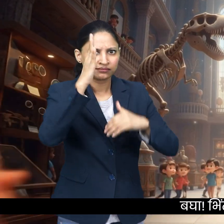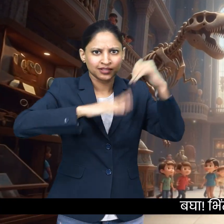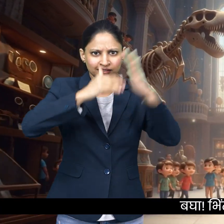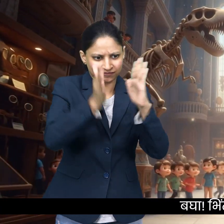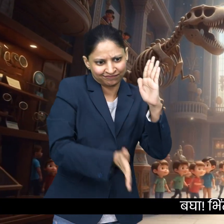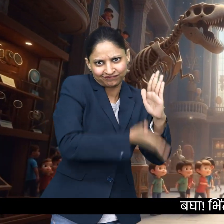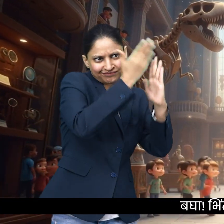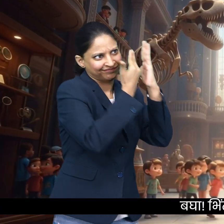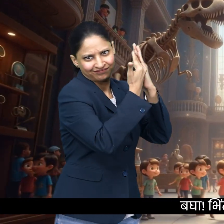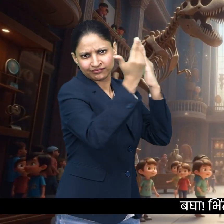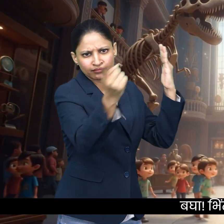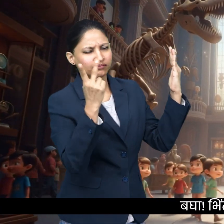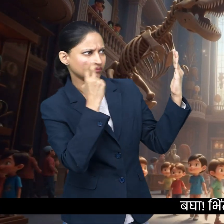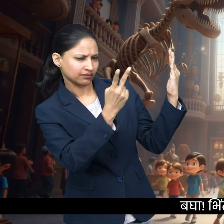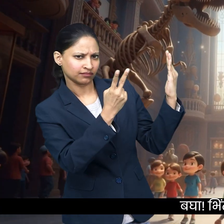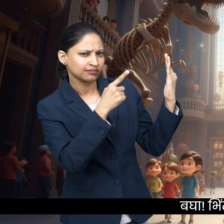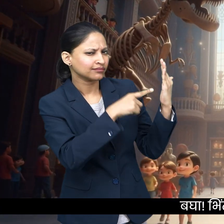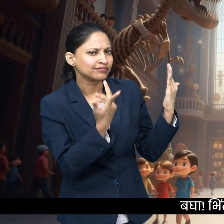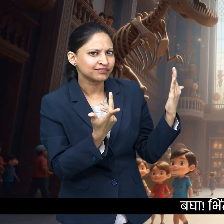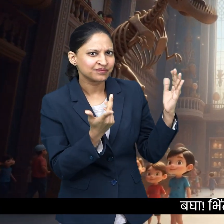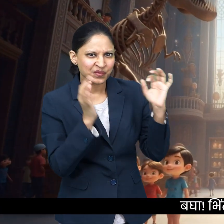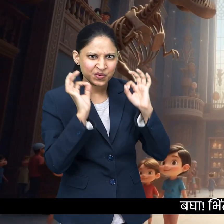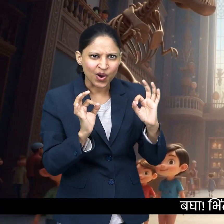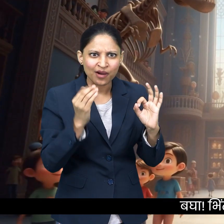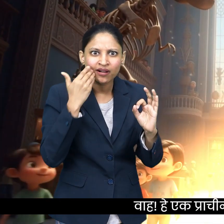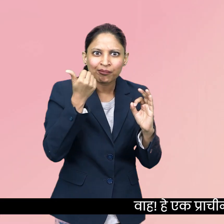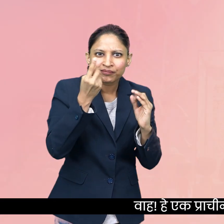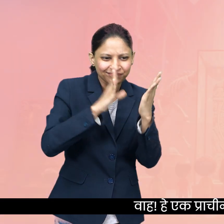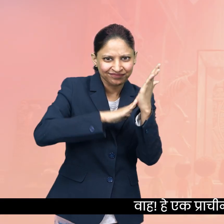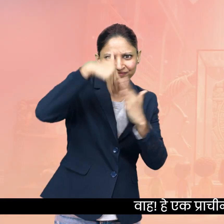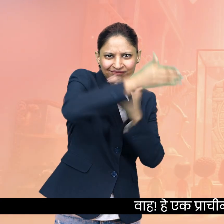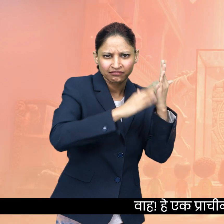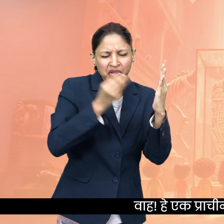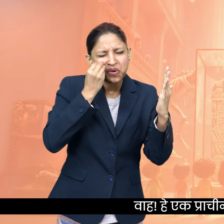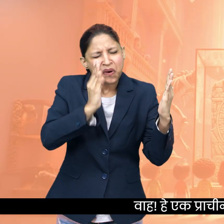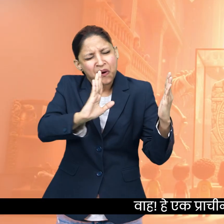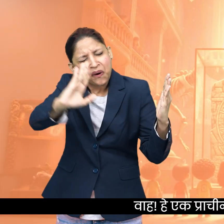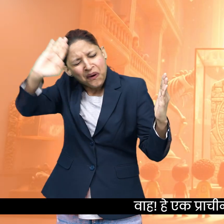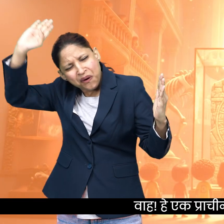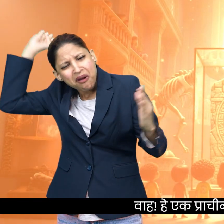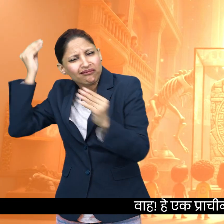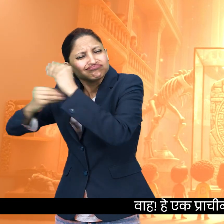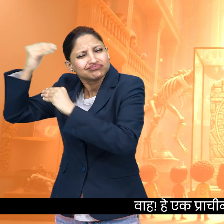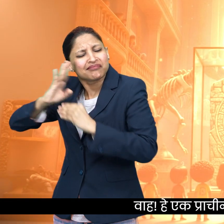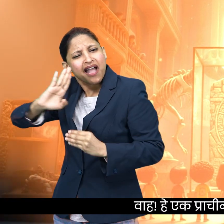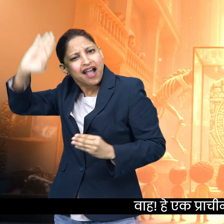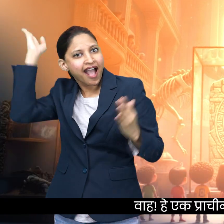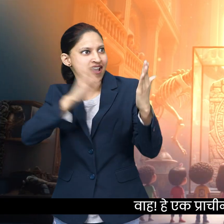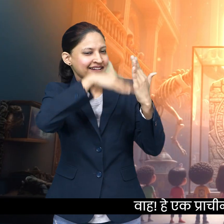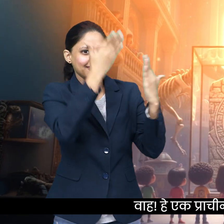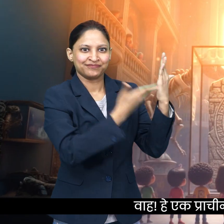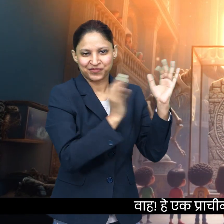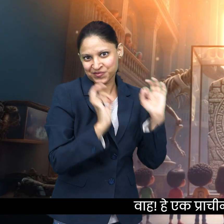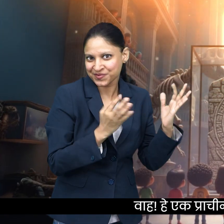बघा, भिंतीवर ते काय आहे? वाह, हे एक